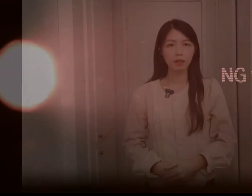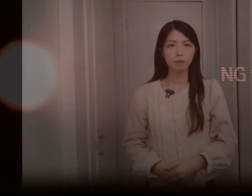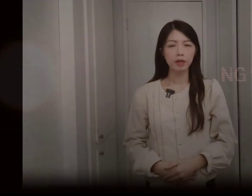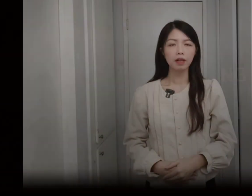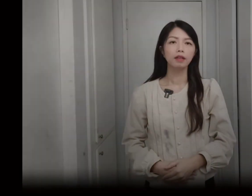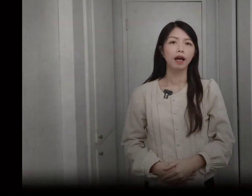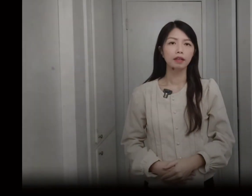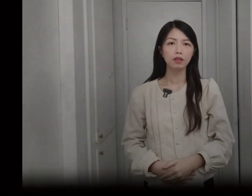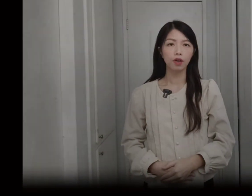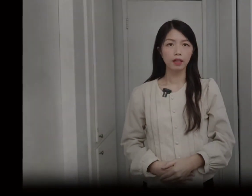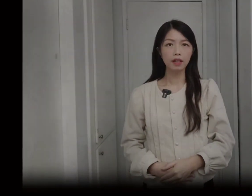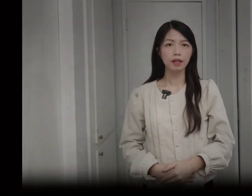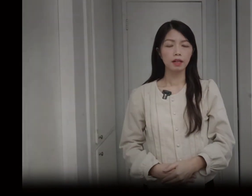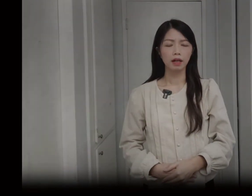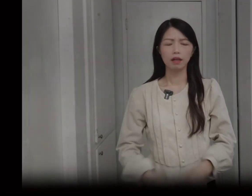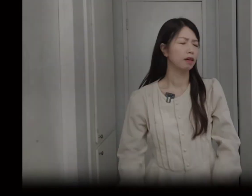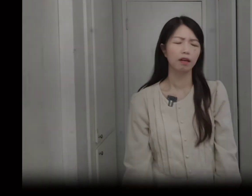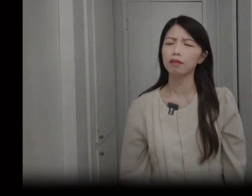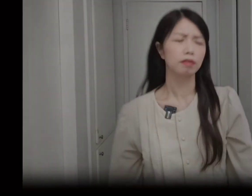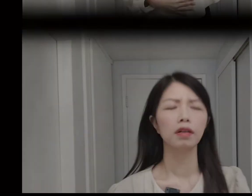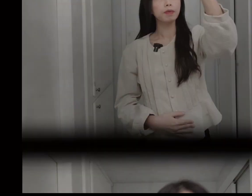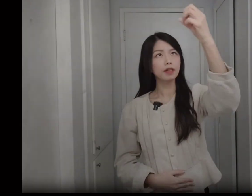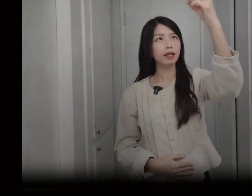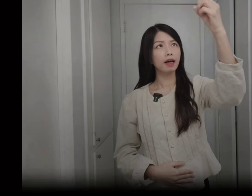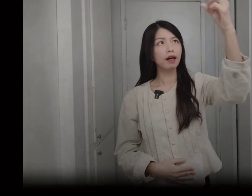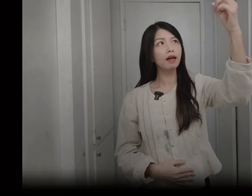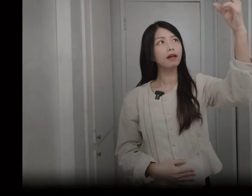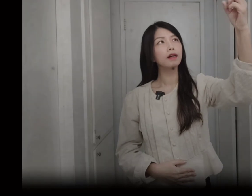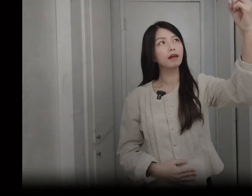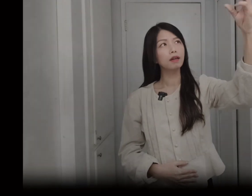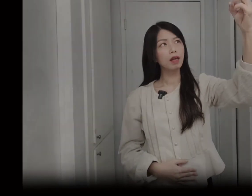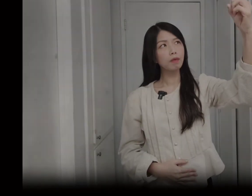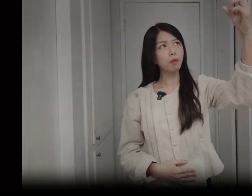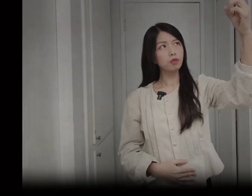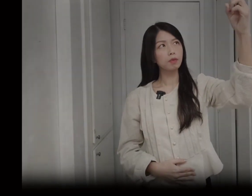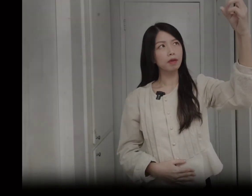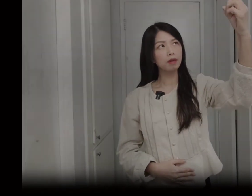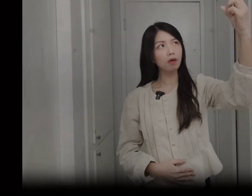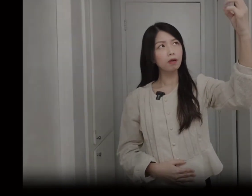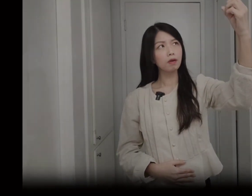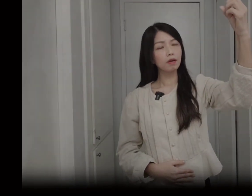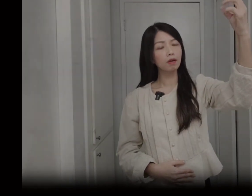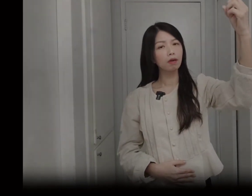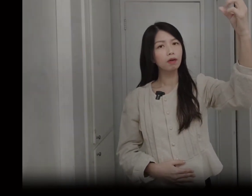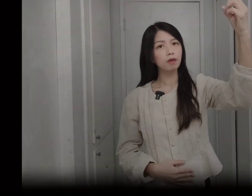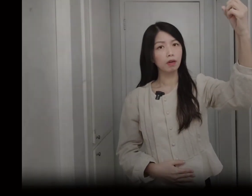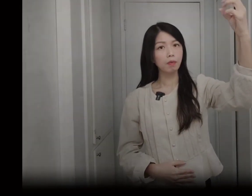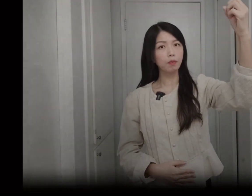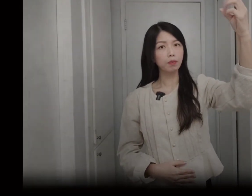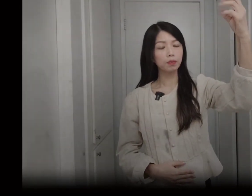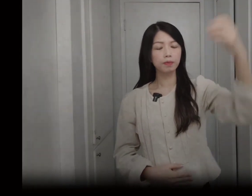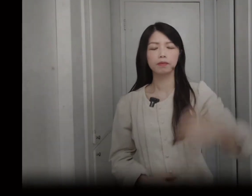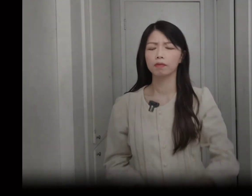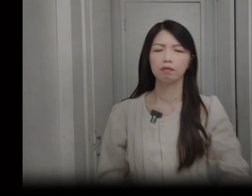나는 황금을, 나는 유향을, 아니, 이러면서 가다가 이렇게 멈추면서